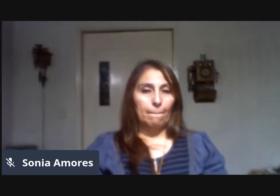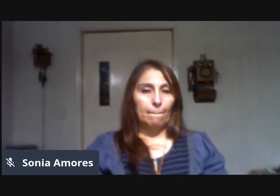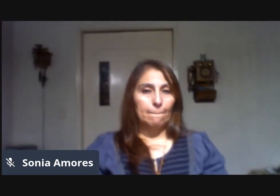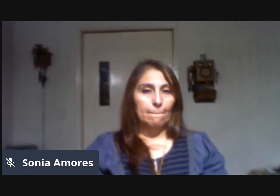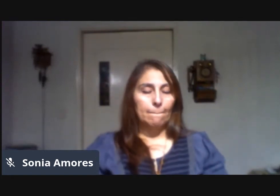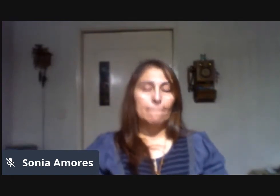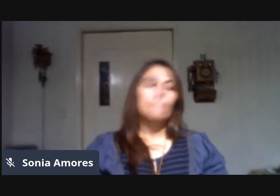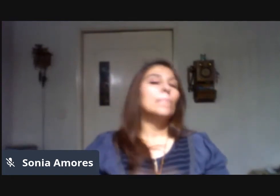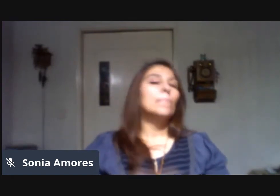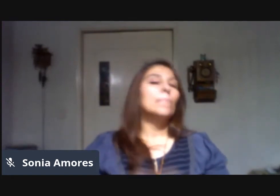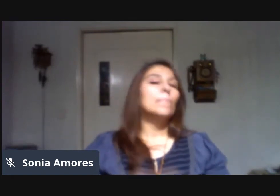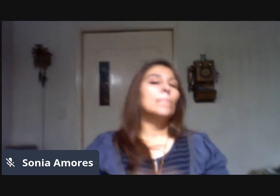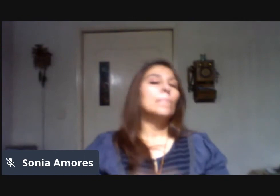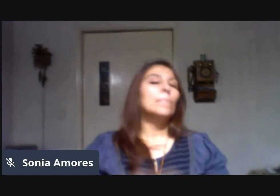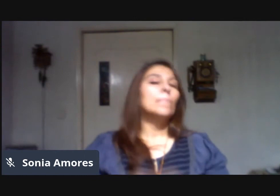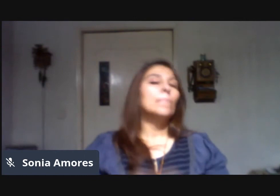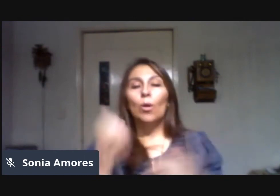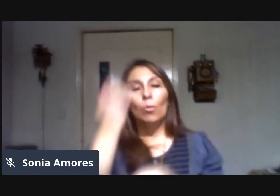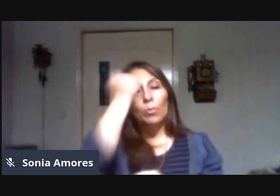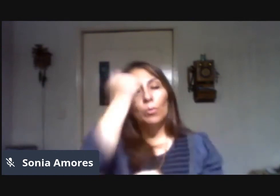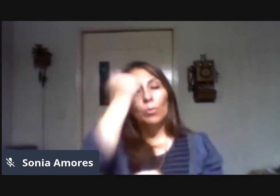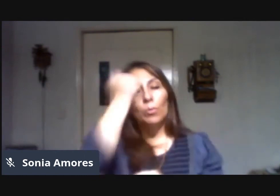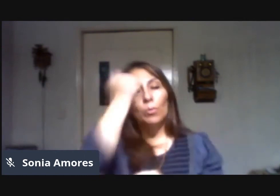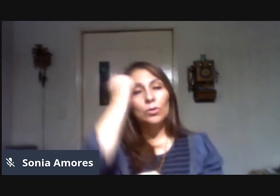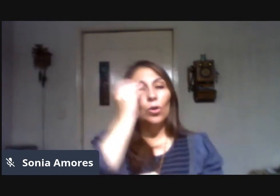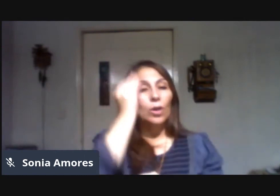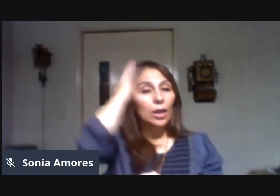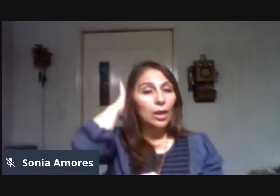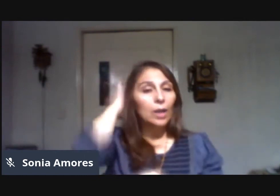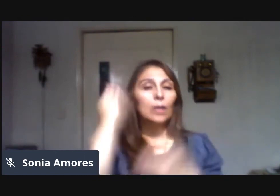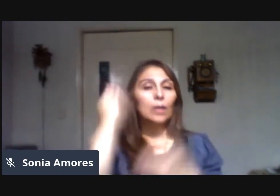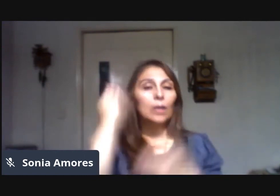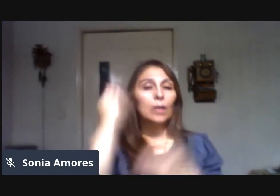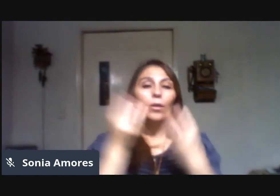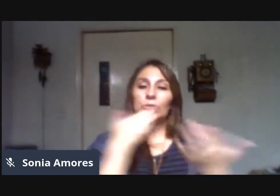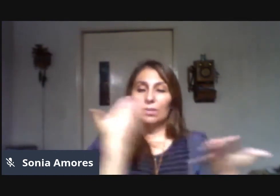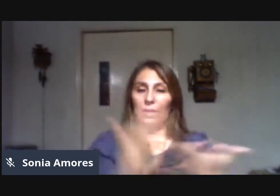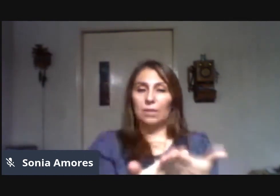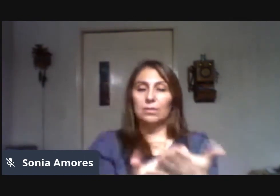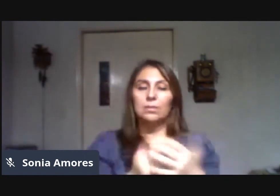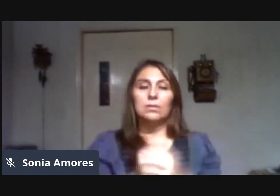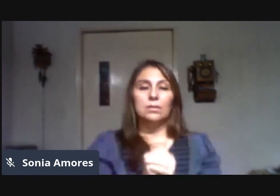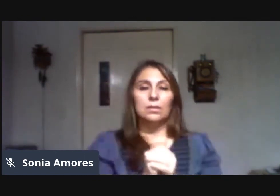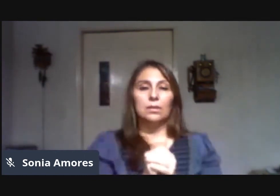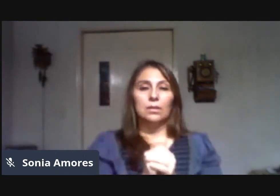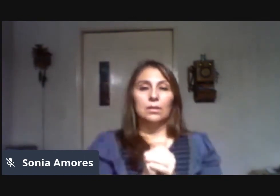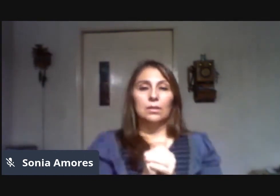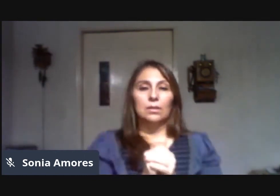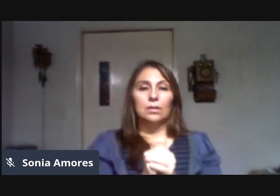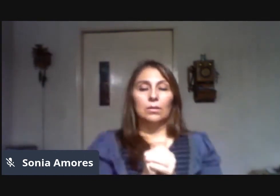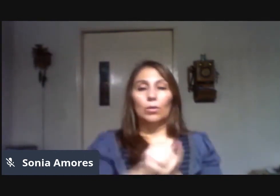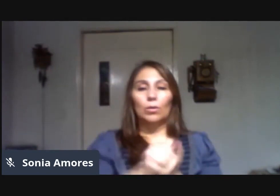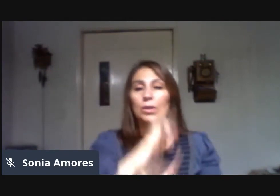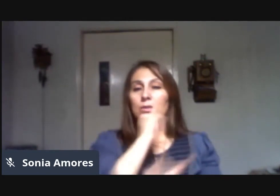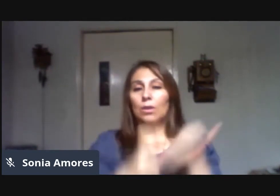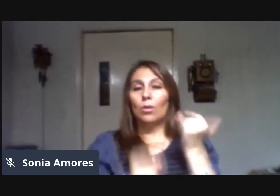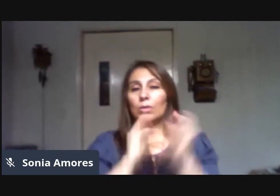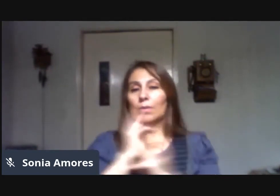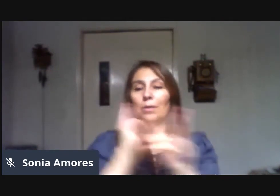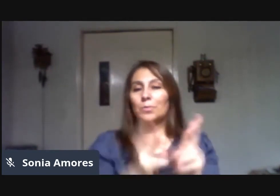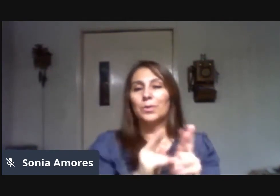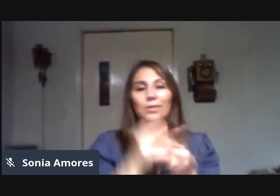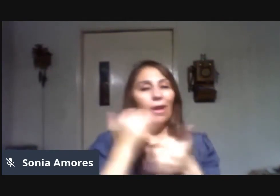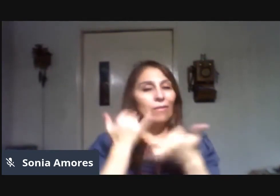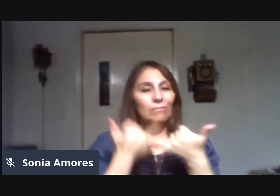Bueno, profesor Helber, muchísimas gracias por su intervención. Y con esta última respuesta, pues llegamos al final de